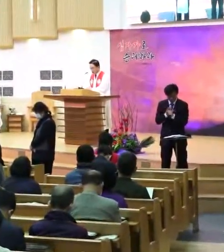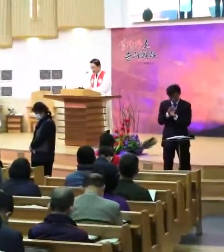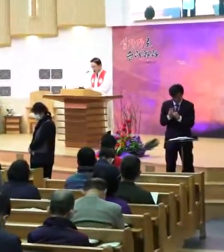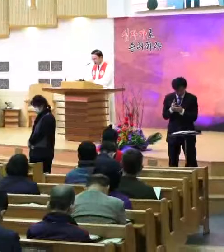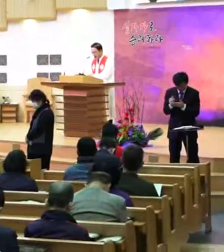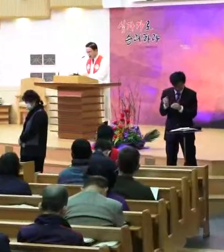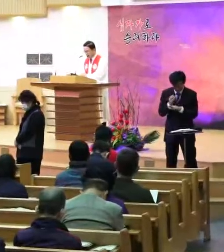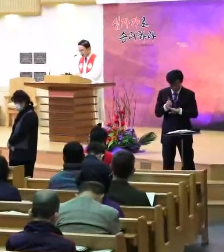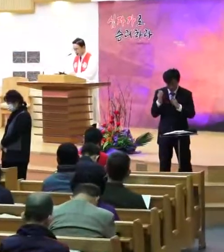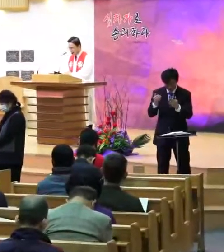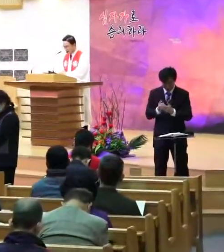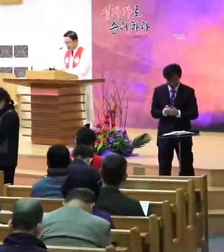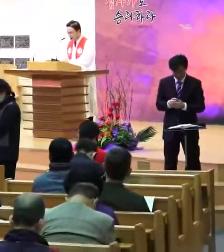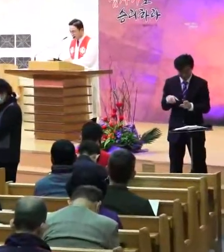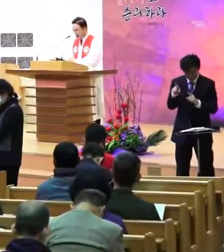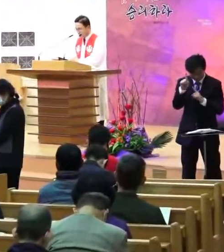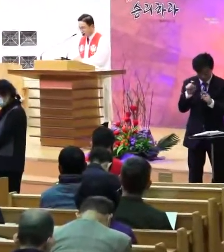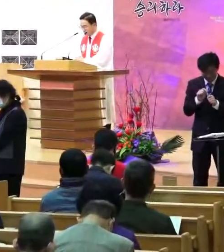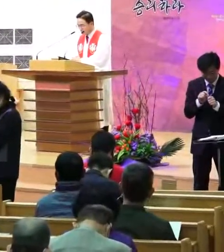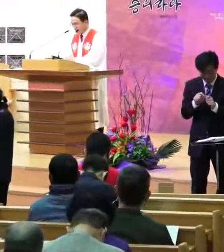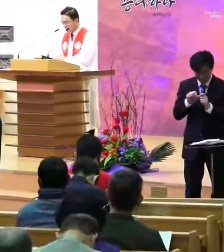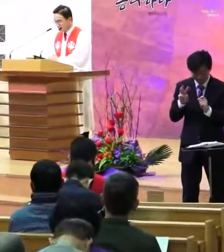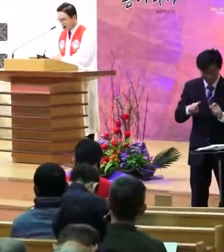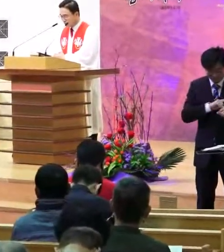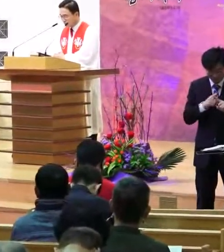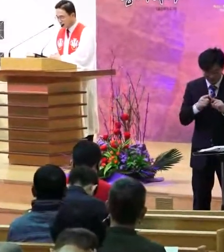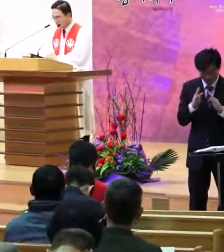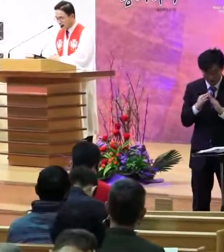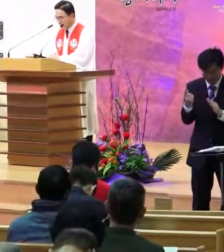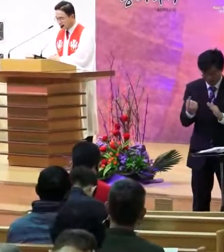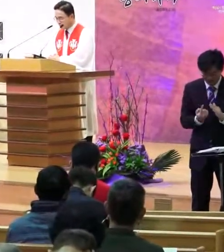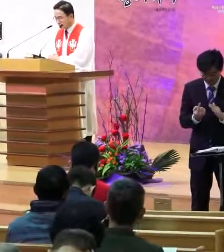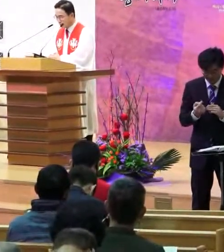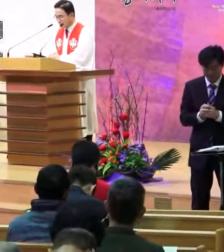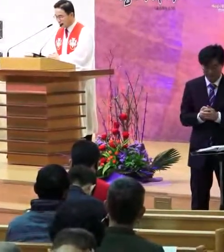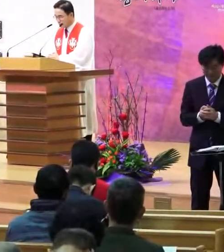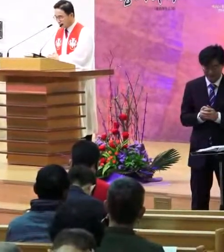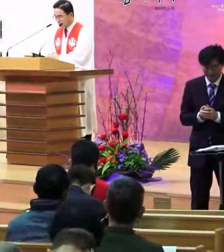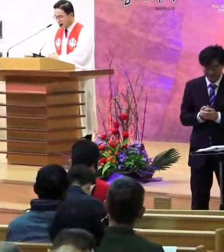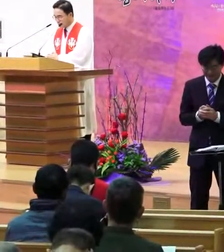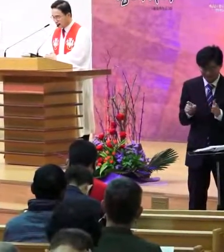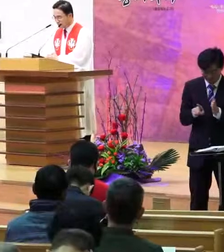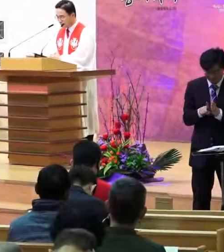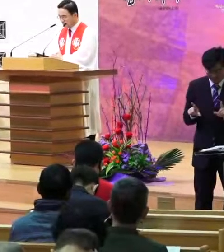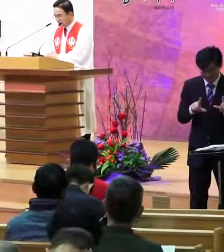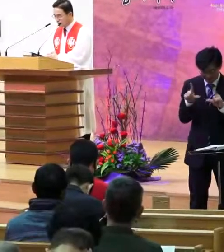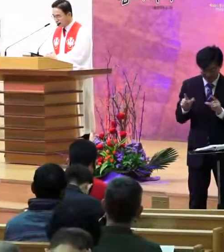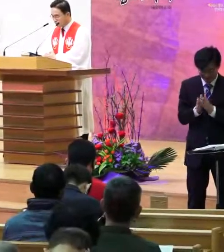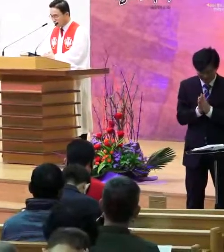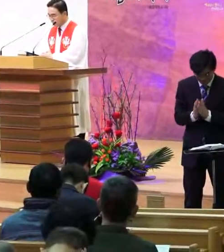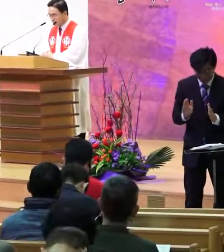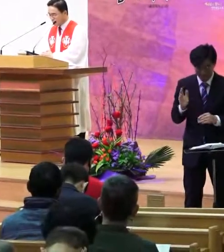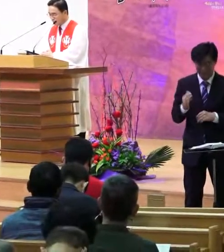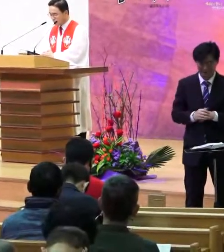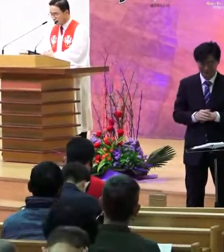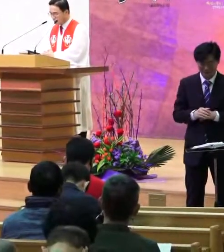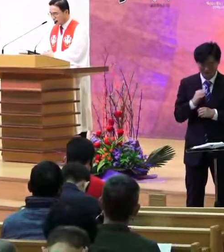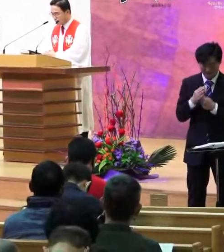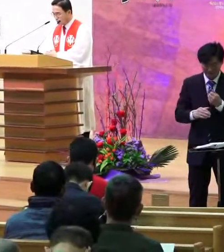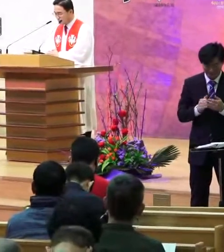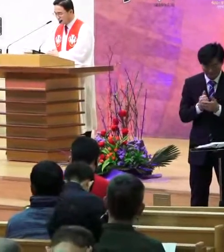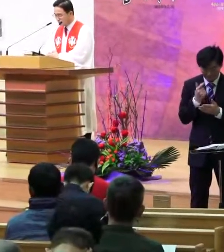감사합니다. 우리 이승우 성도님 영천제일교회에 와서 처음 신앙생활을 시작했습니다. 아버지 하나님, 예수님을 더